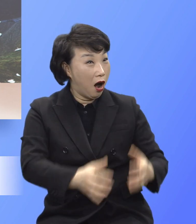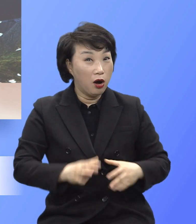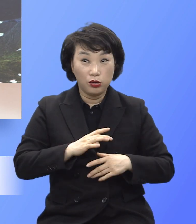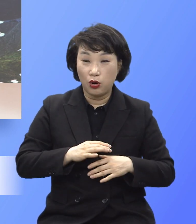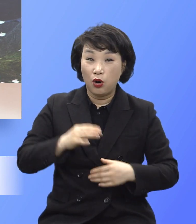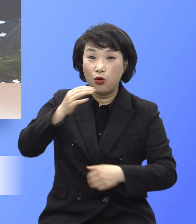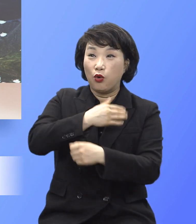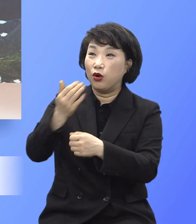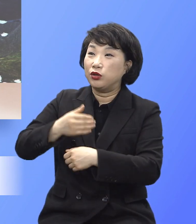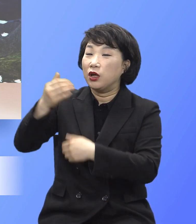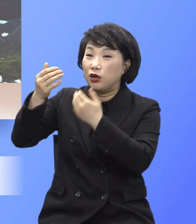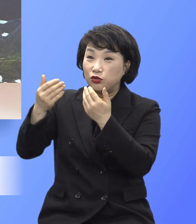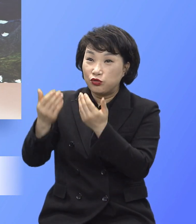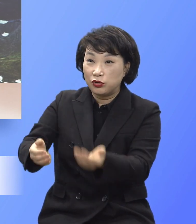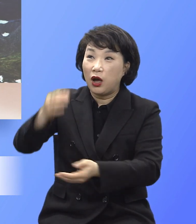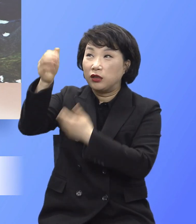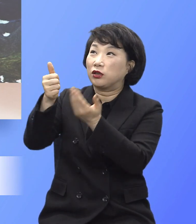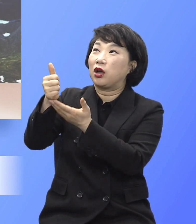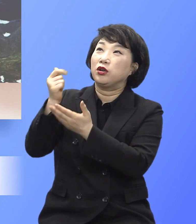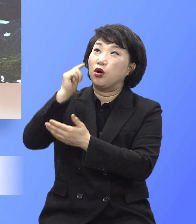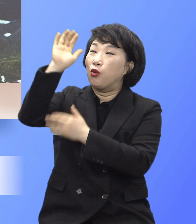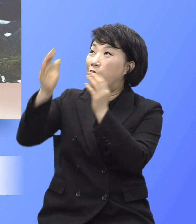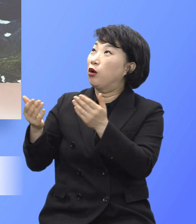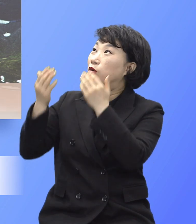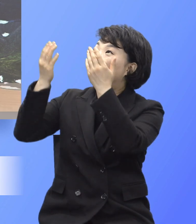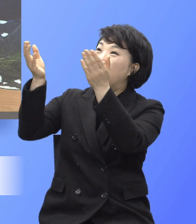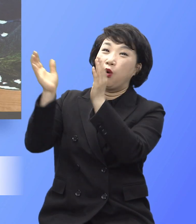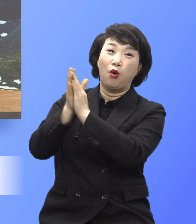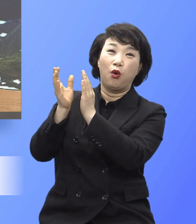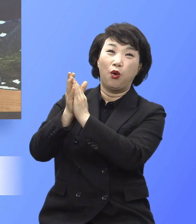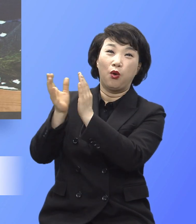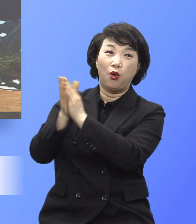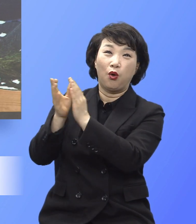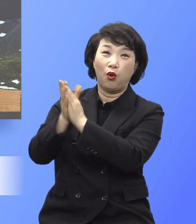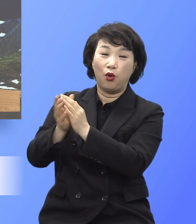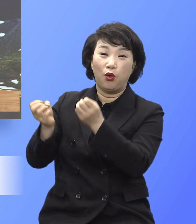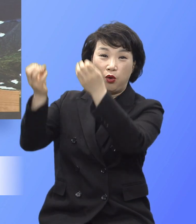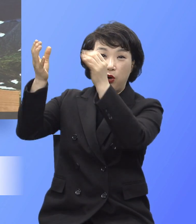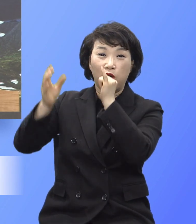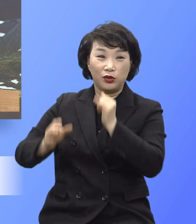하나님께 영광을 돌리더라.